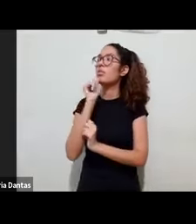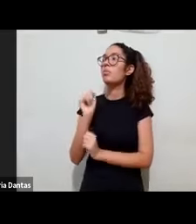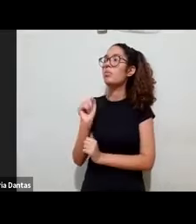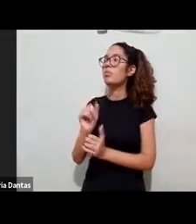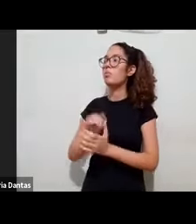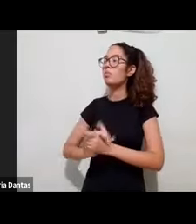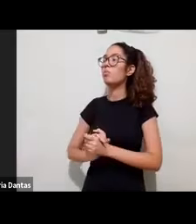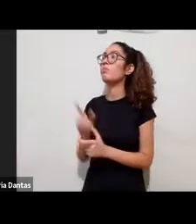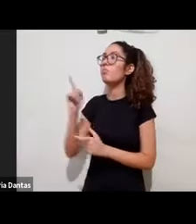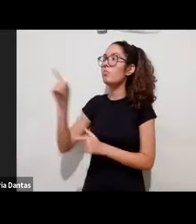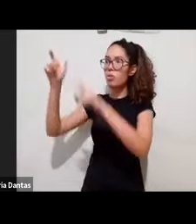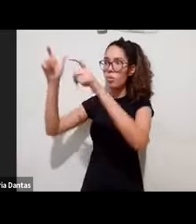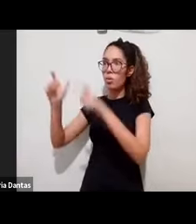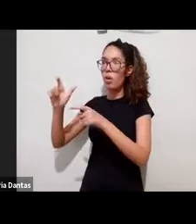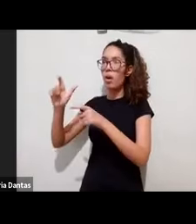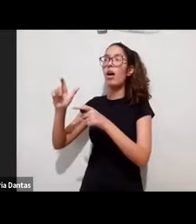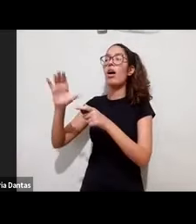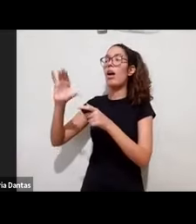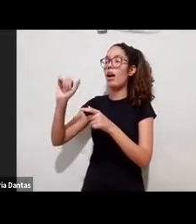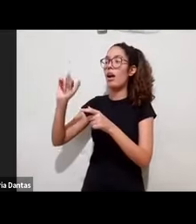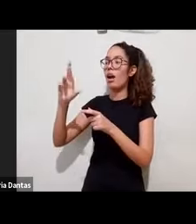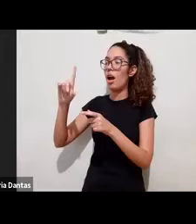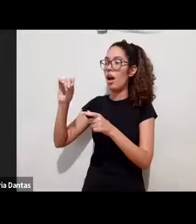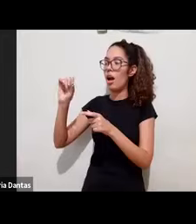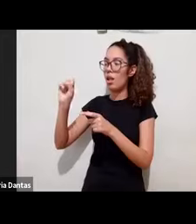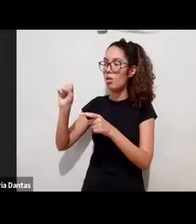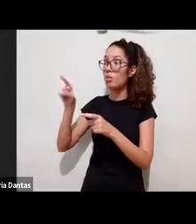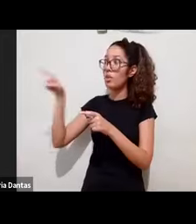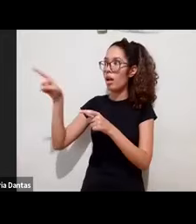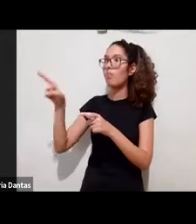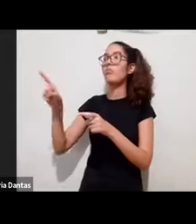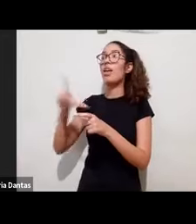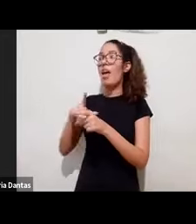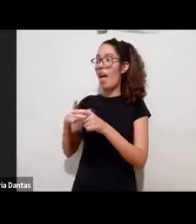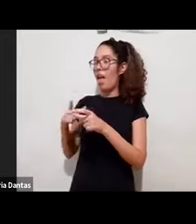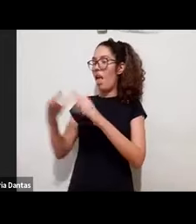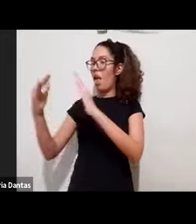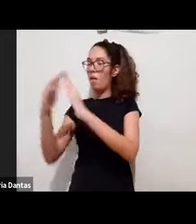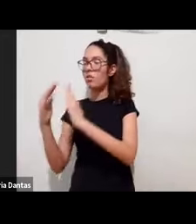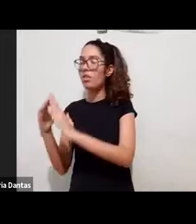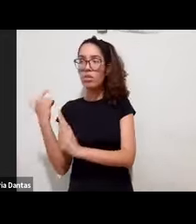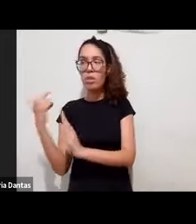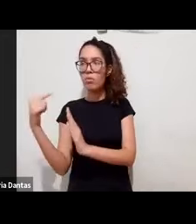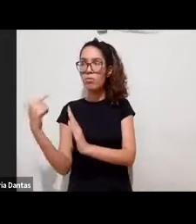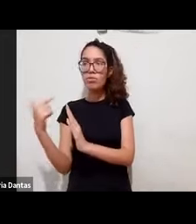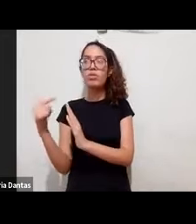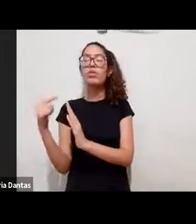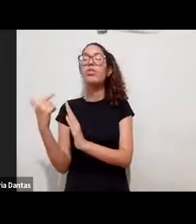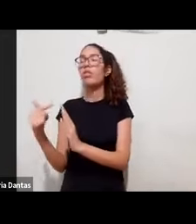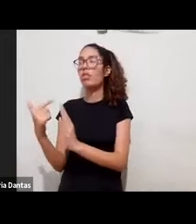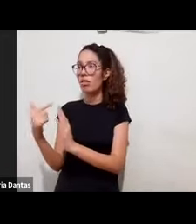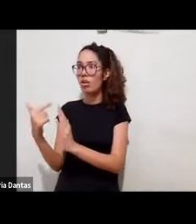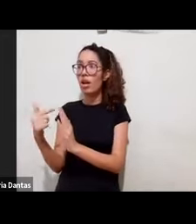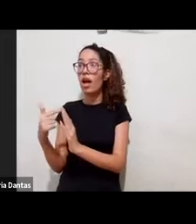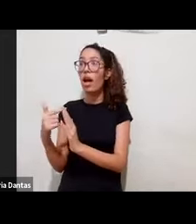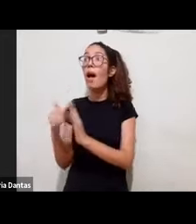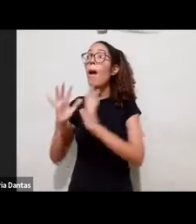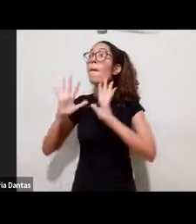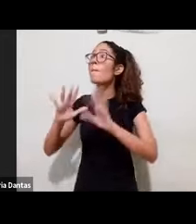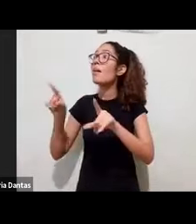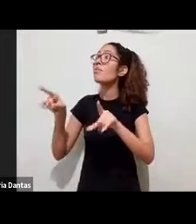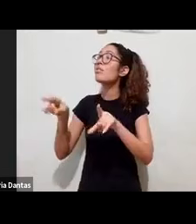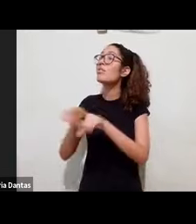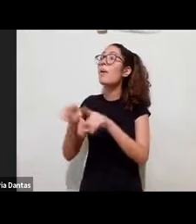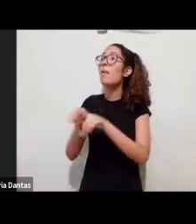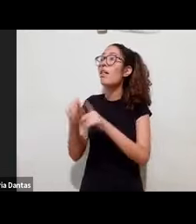lá também a população, além da própria moradia, que eles estavam sendo privados, senão eles não estariam em ocupação, também estavam privados de todas as perspectivas